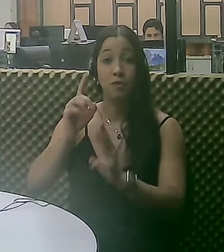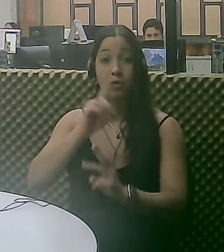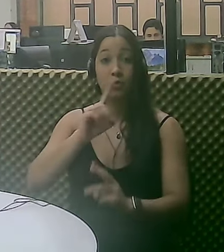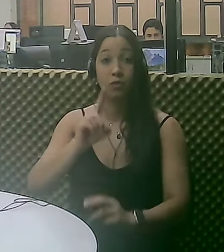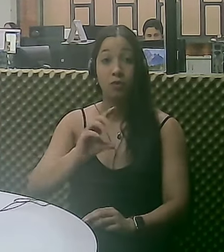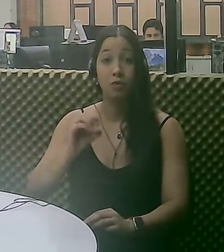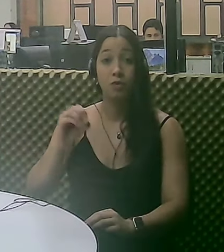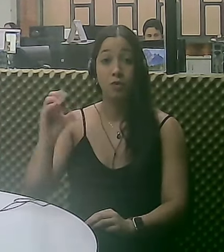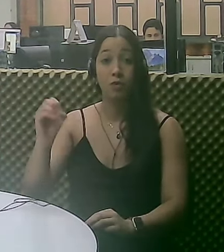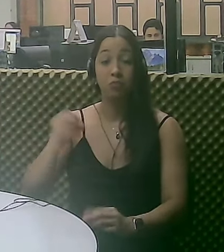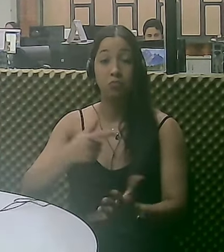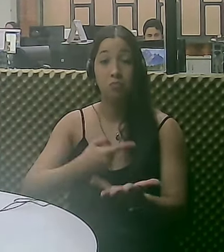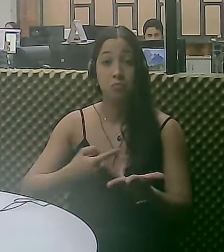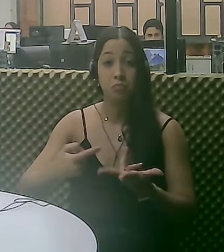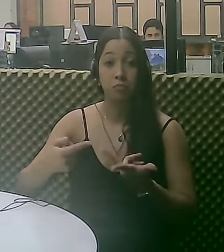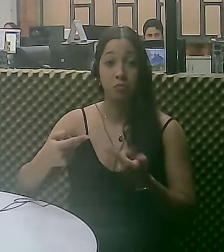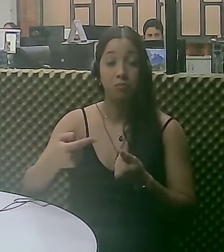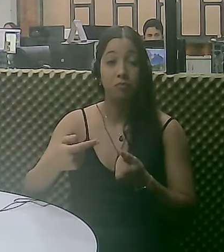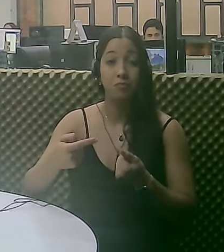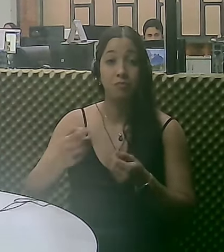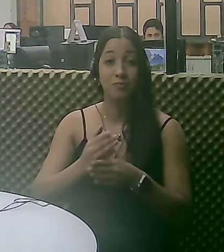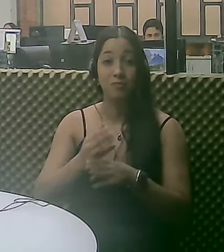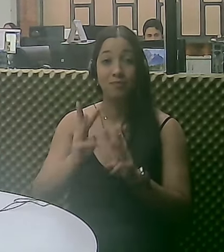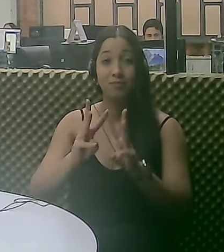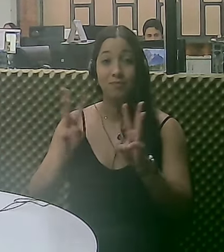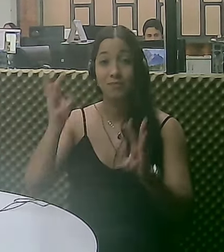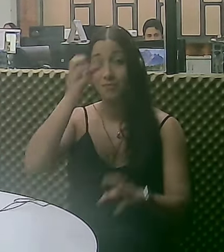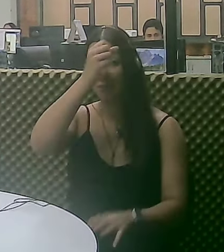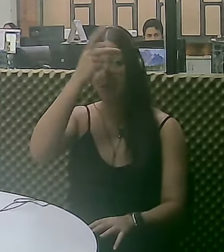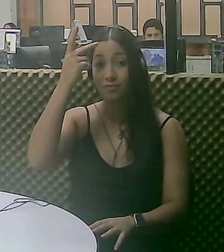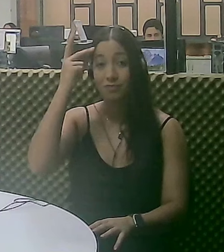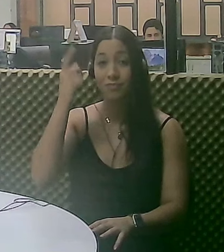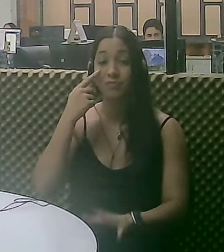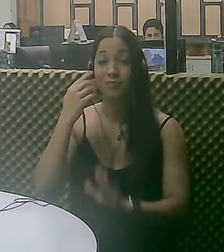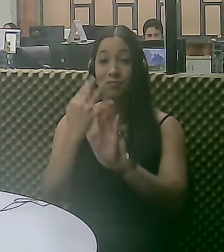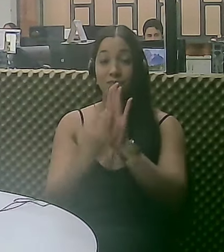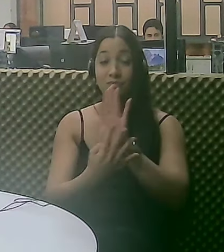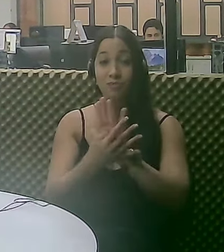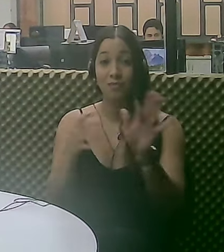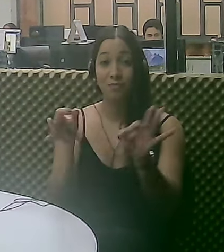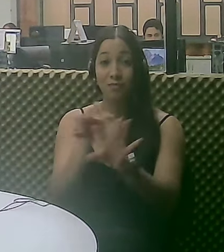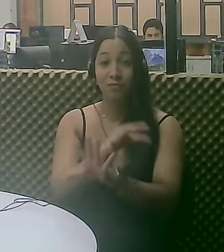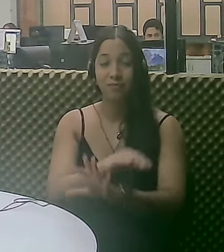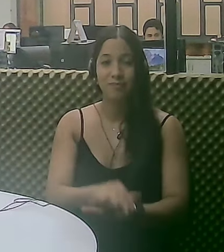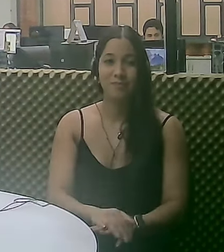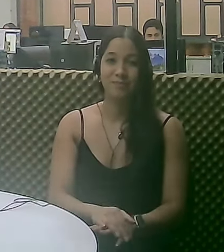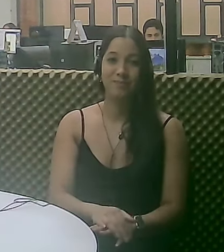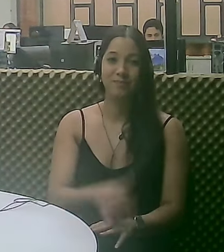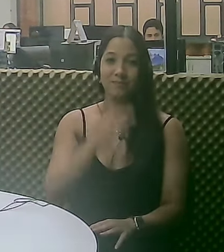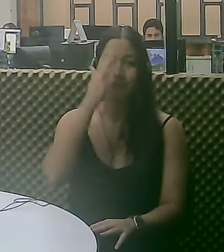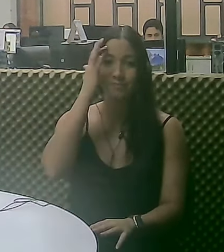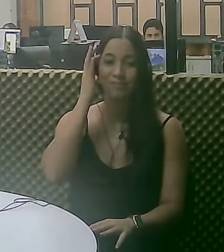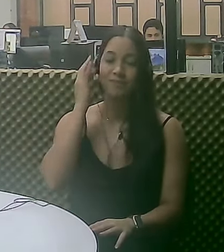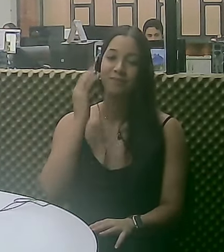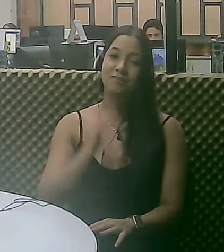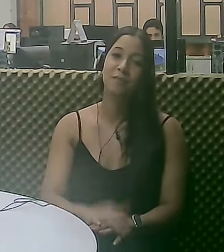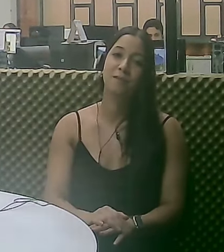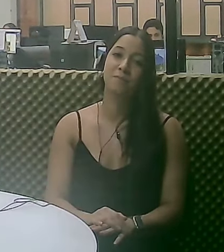zoológico e outros serviços. Acesse o portal e confira o cronograma completo.